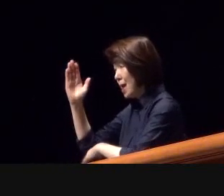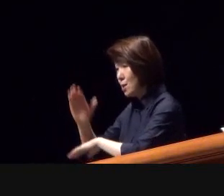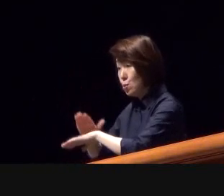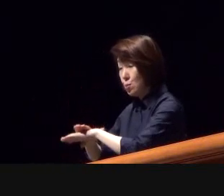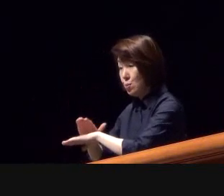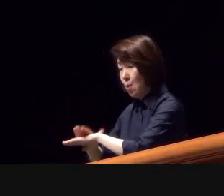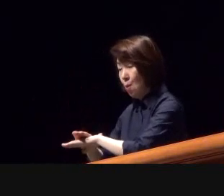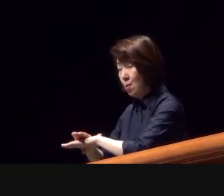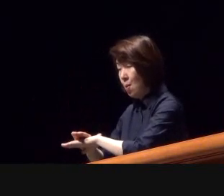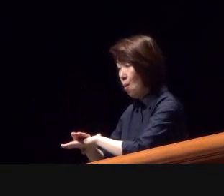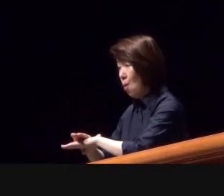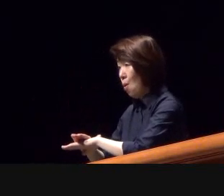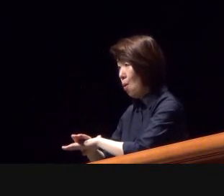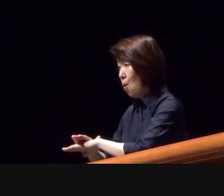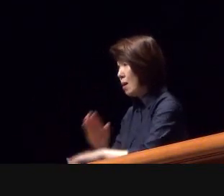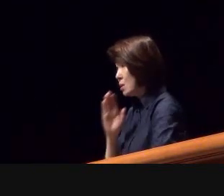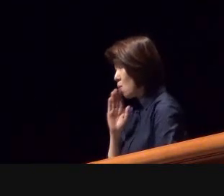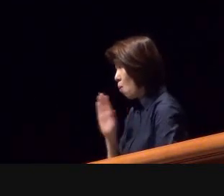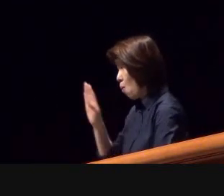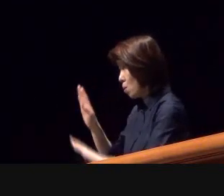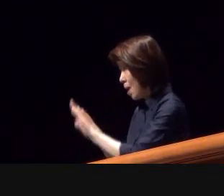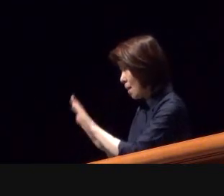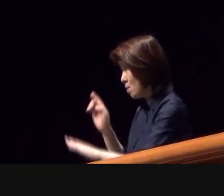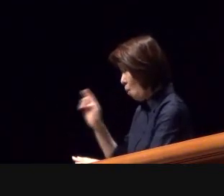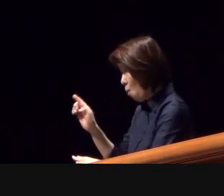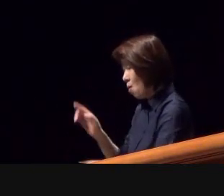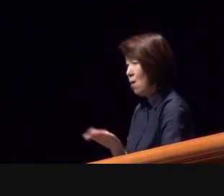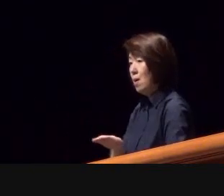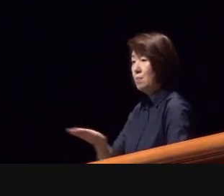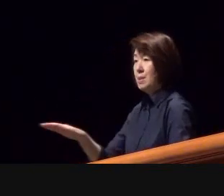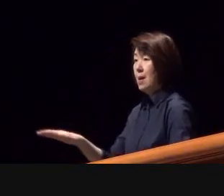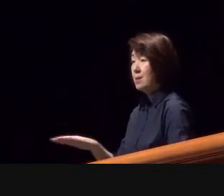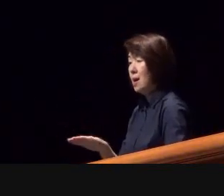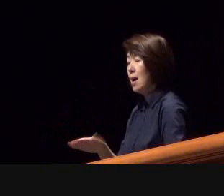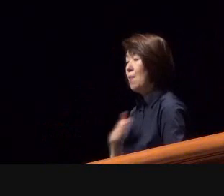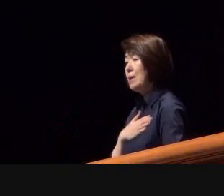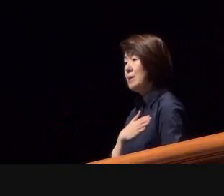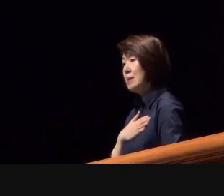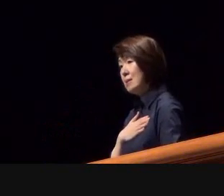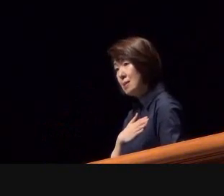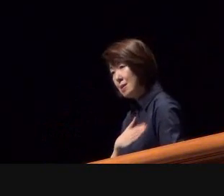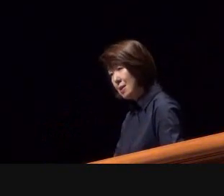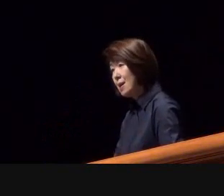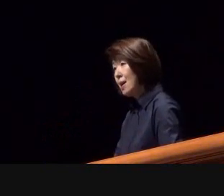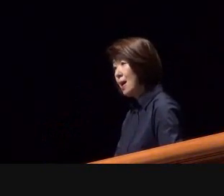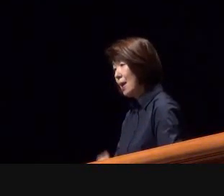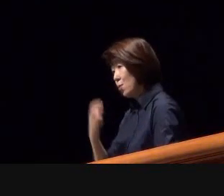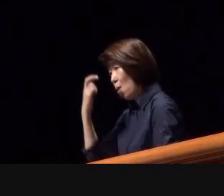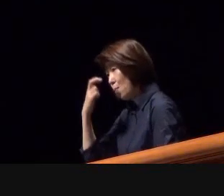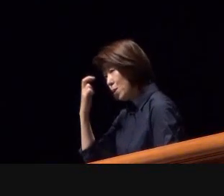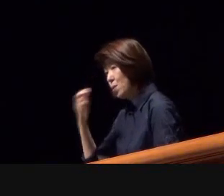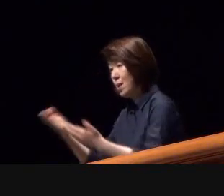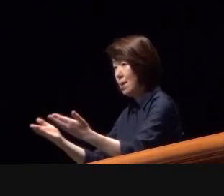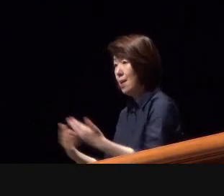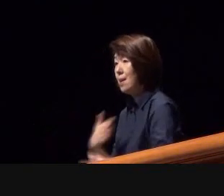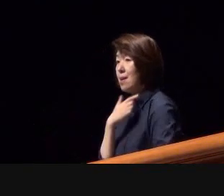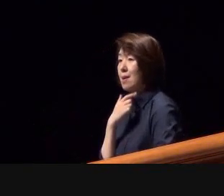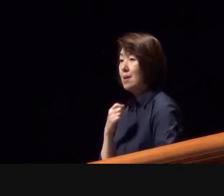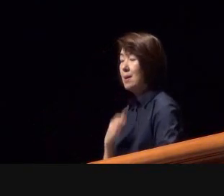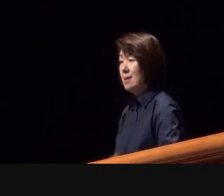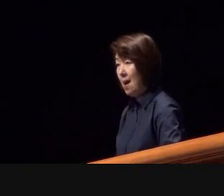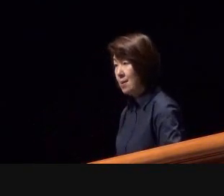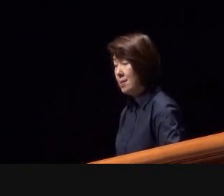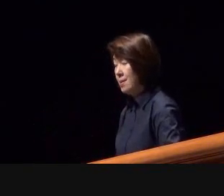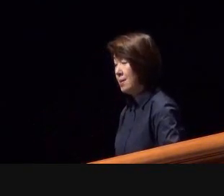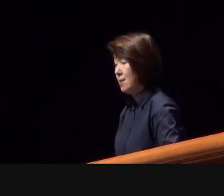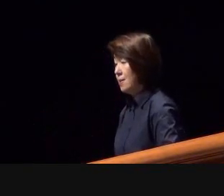の正体というものを皆様方にですね、しっかりと見届けていただきたい。